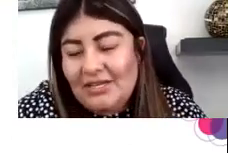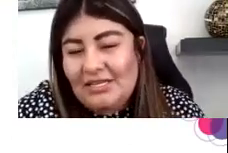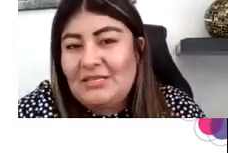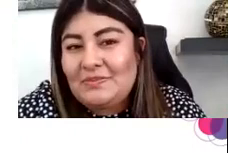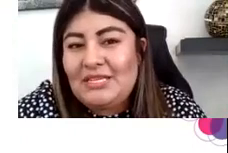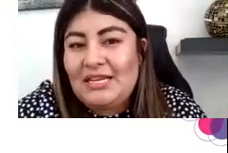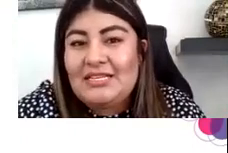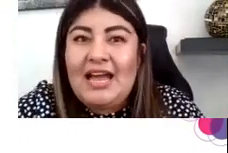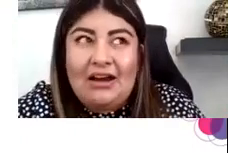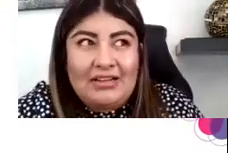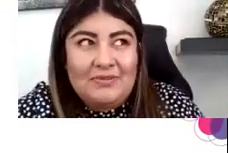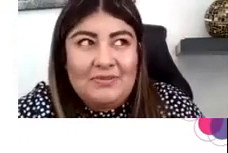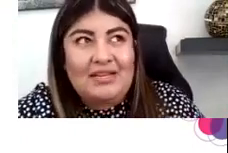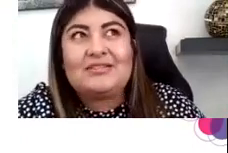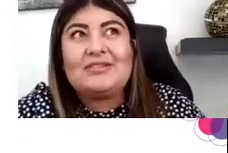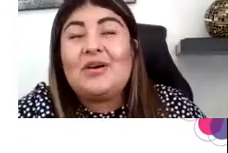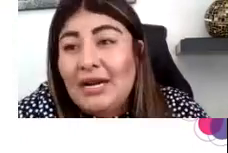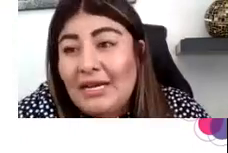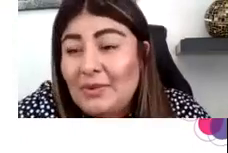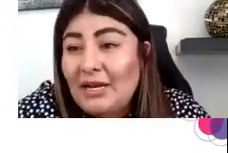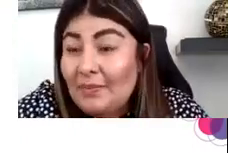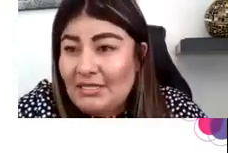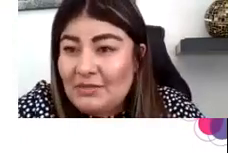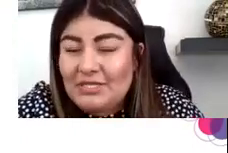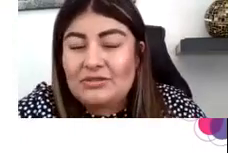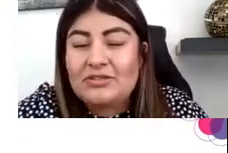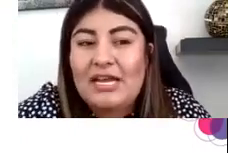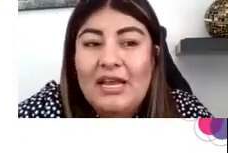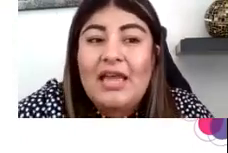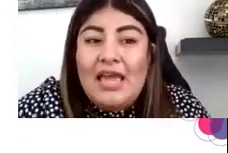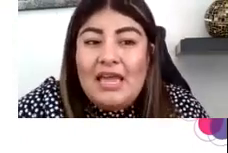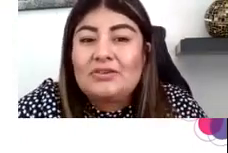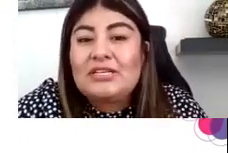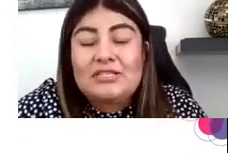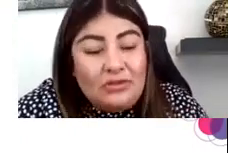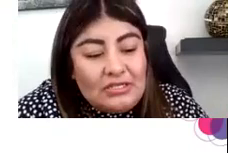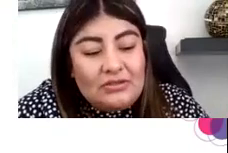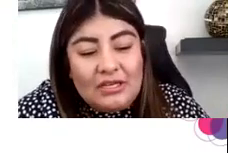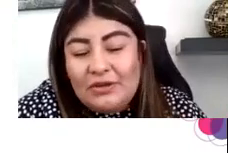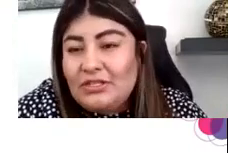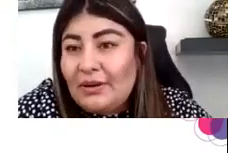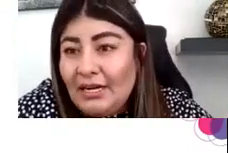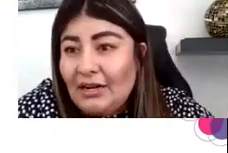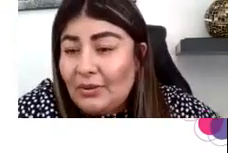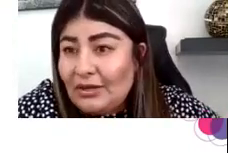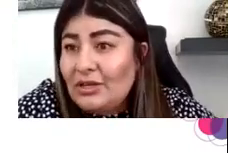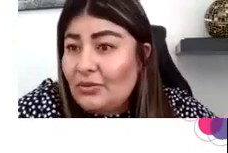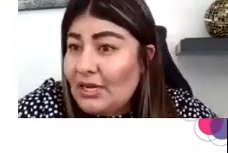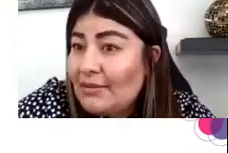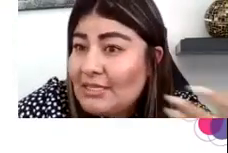educativas especiales. Ahora es personas con barreras para la participación social. Entonces, todos esos términos se van a ir renovando según el avance